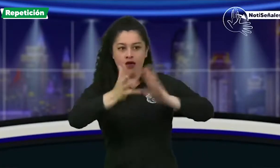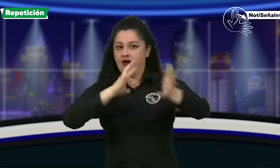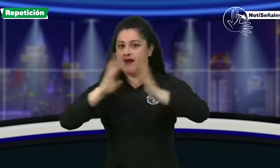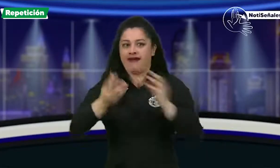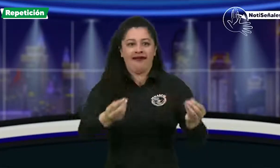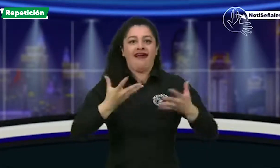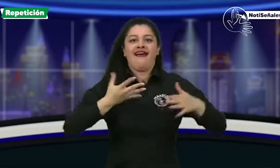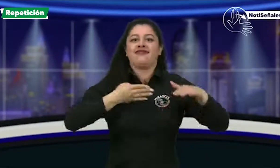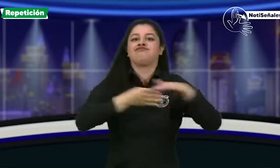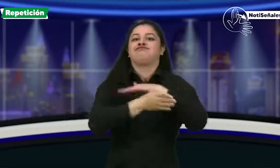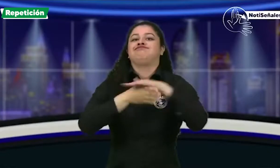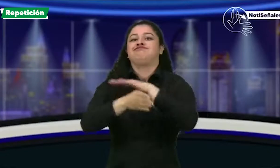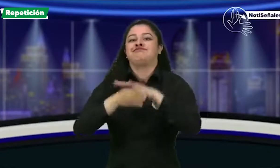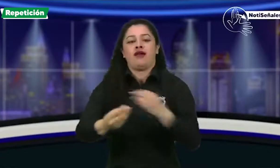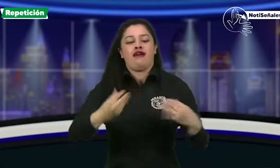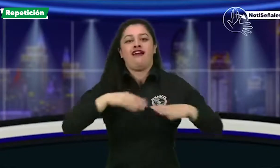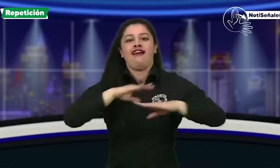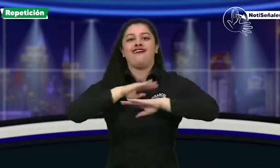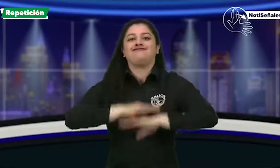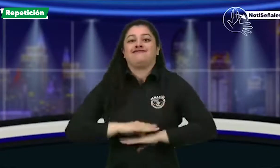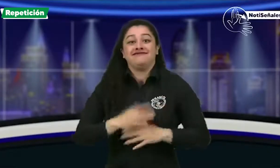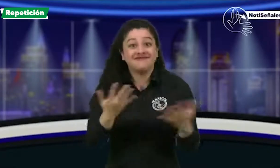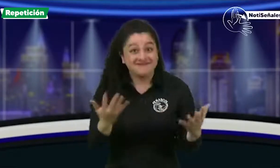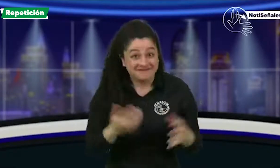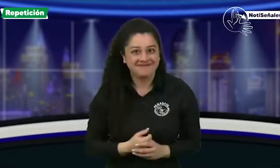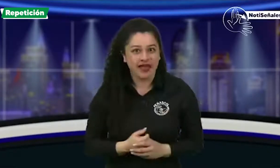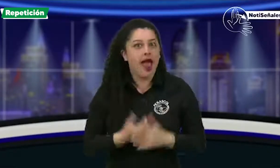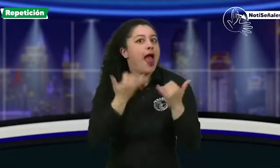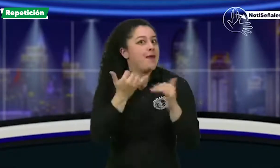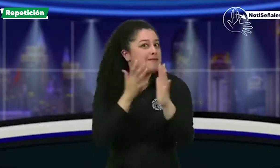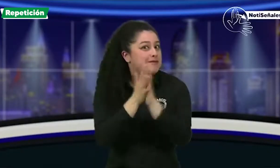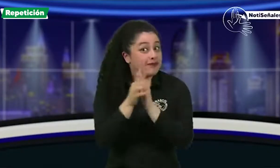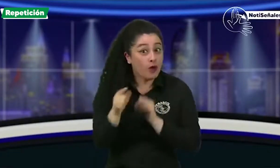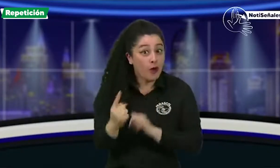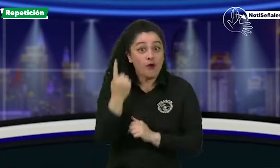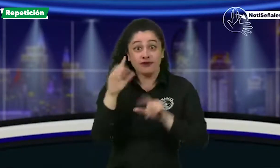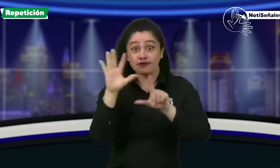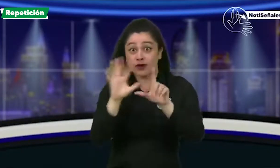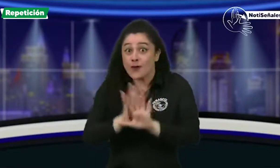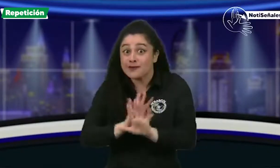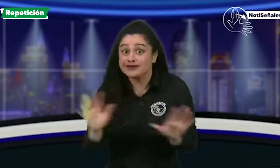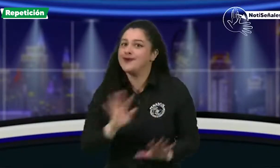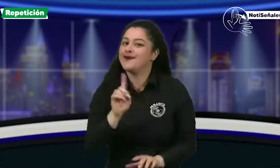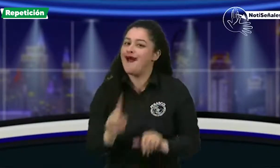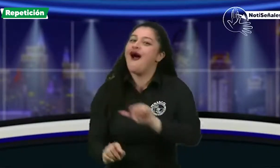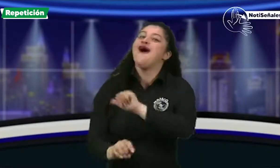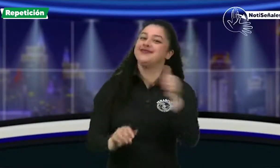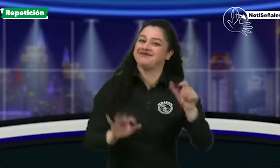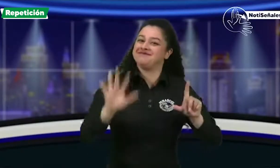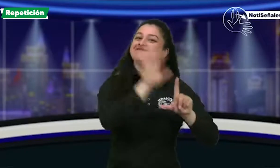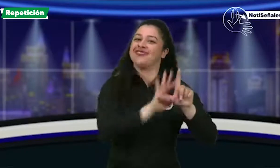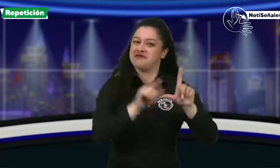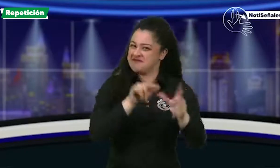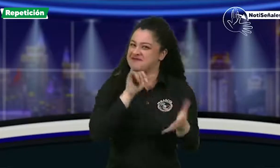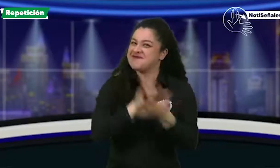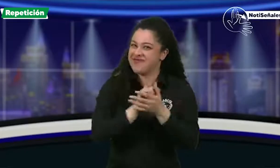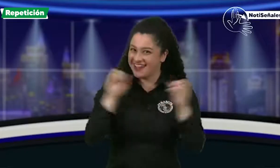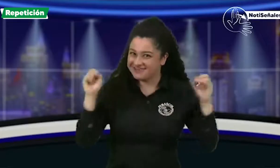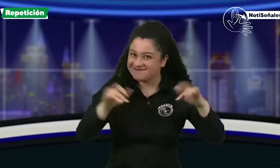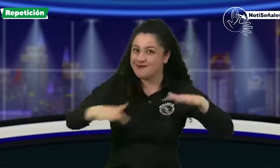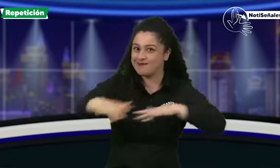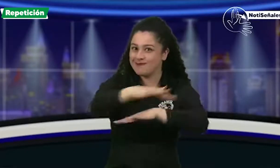En lengua de señas Se hace accesible para ellos Entonces ahora Pues no quiero mostrarles Solo